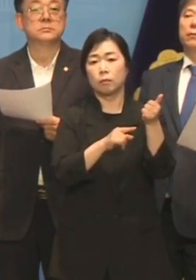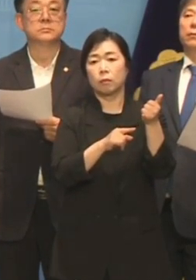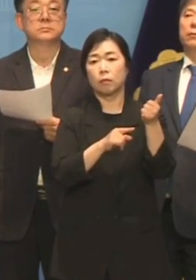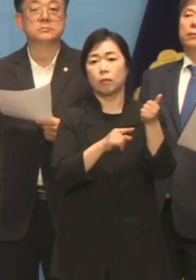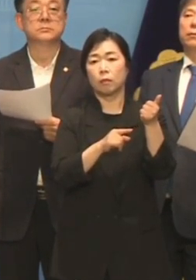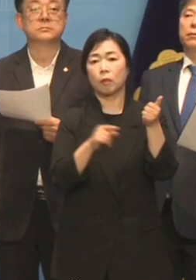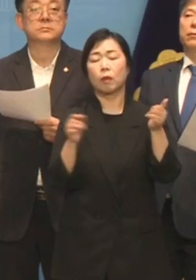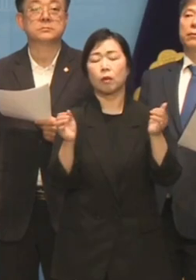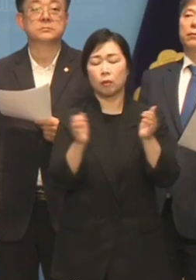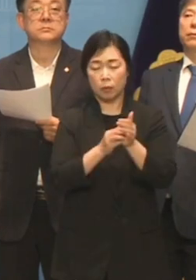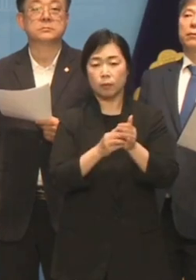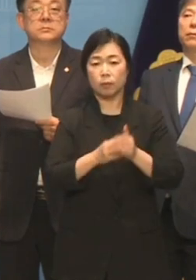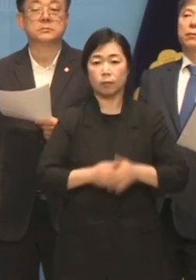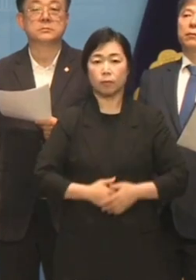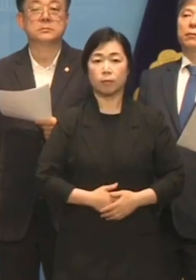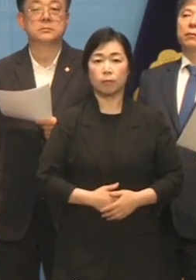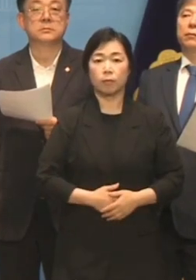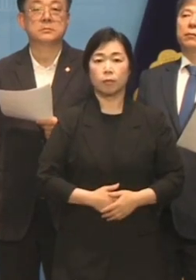전화하시고